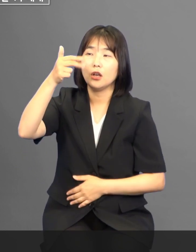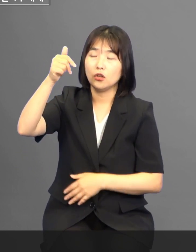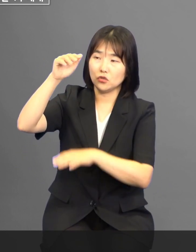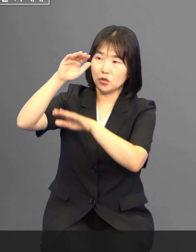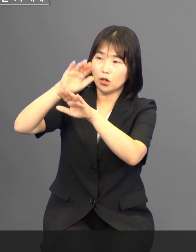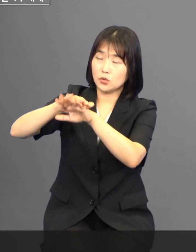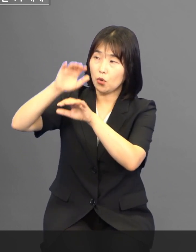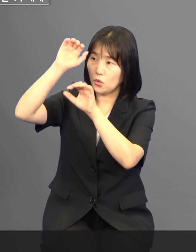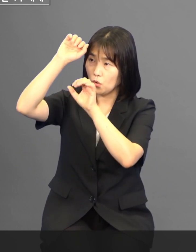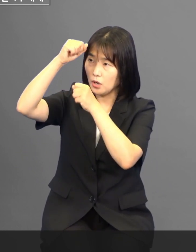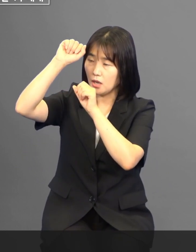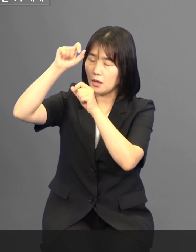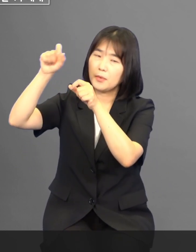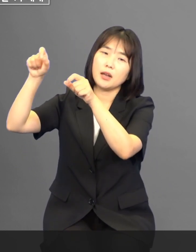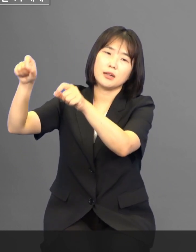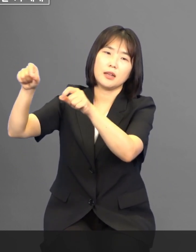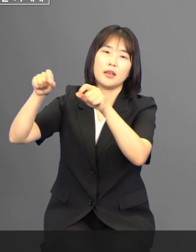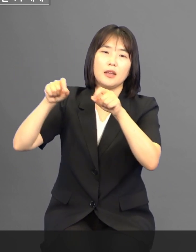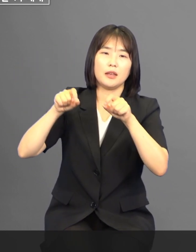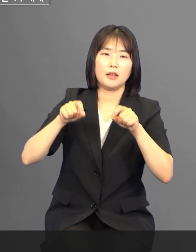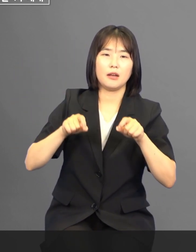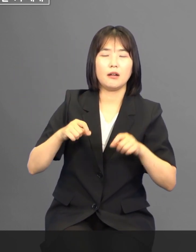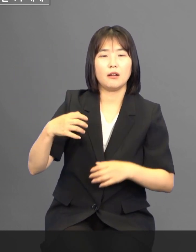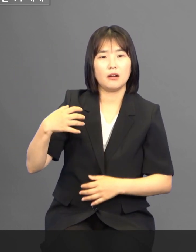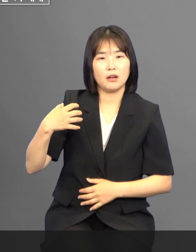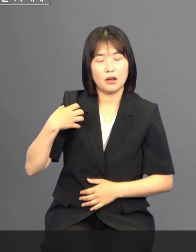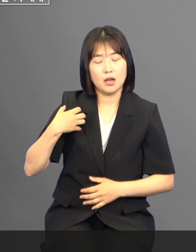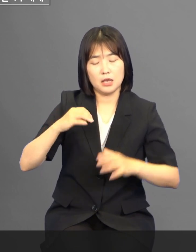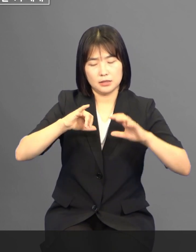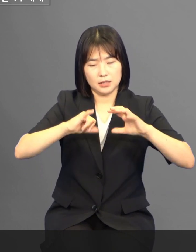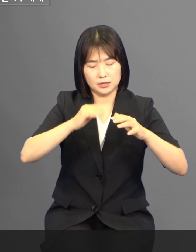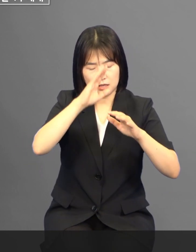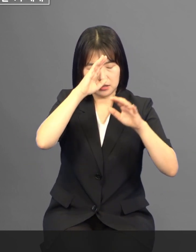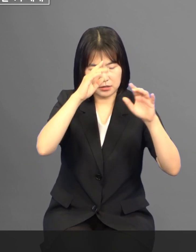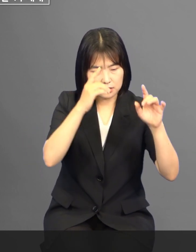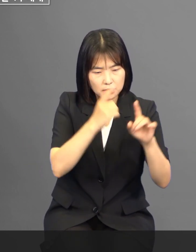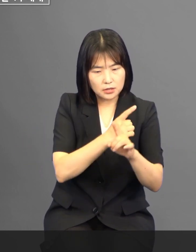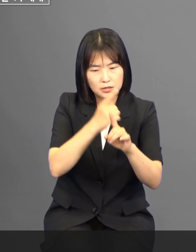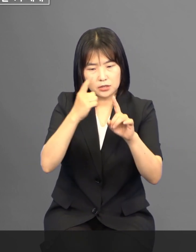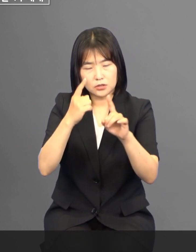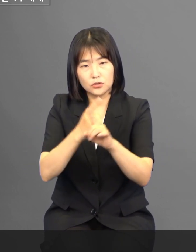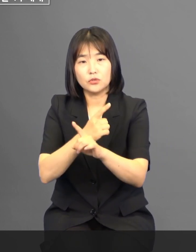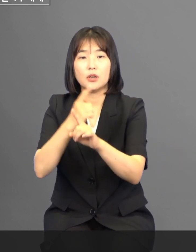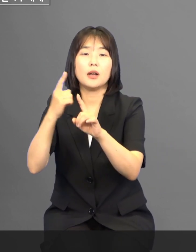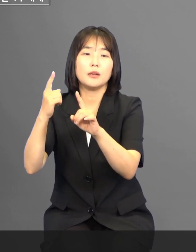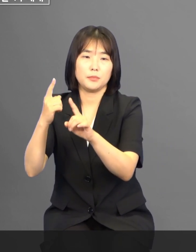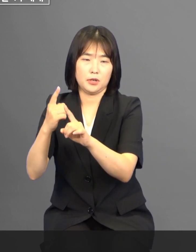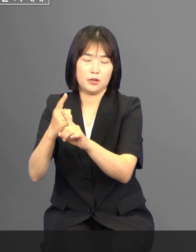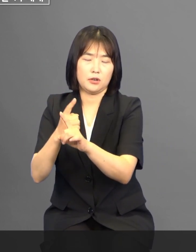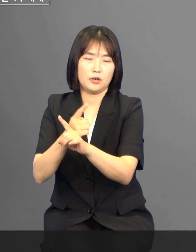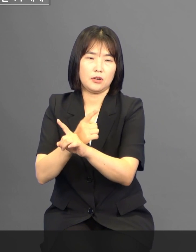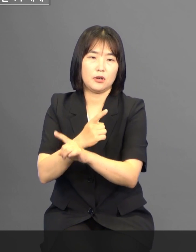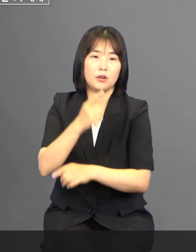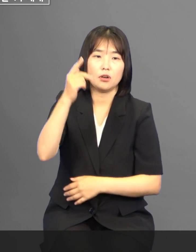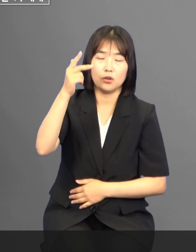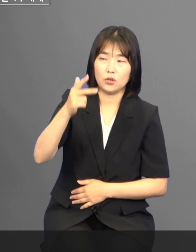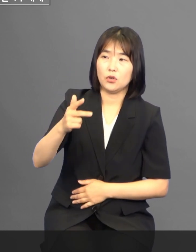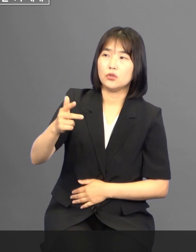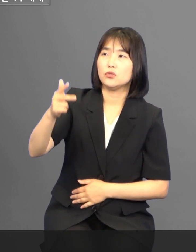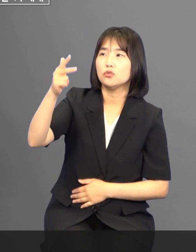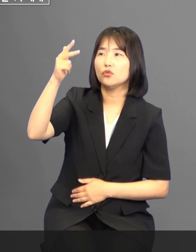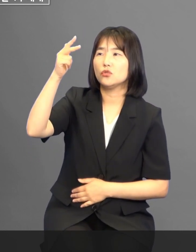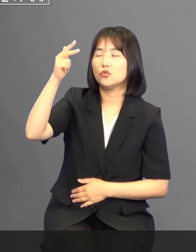되겠습니다. 주의 손과 발 되어 세상을 주 섬기게